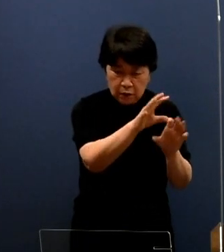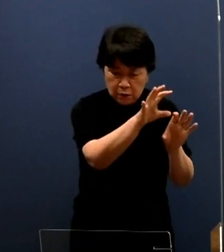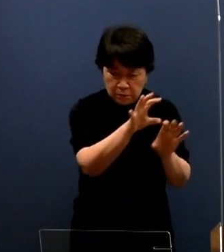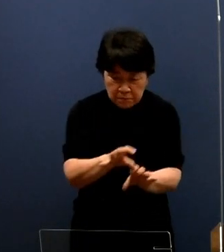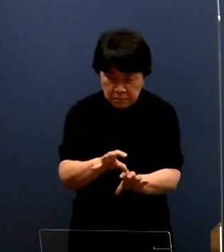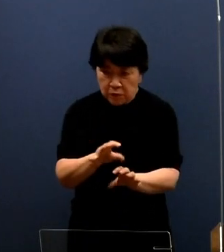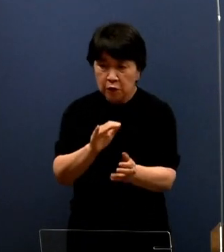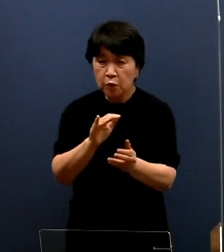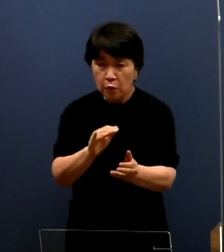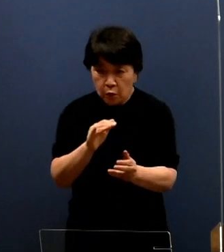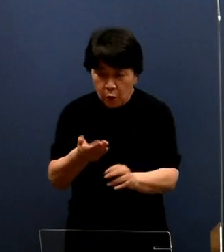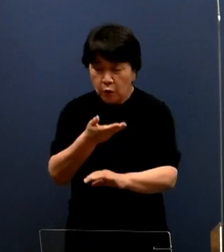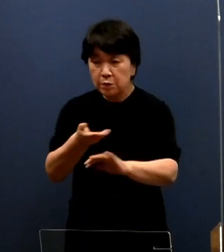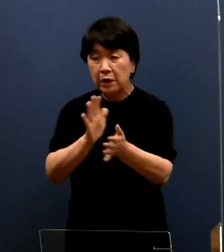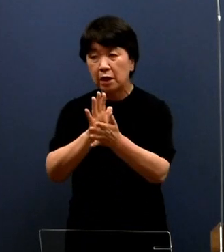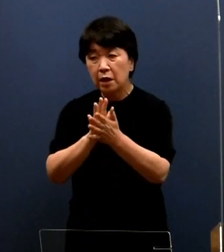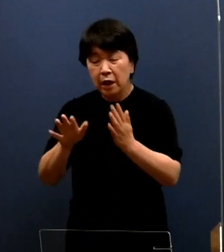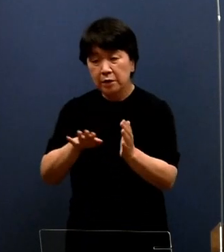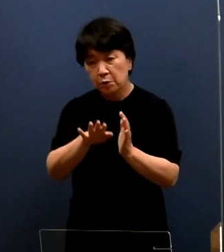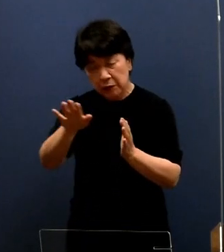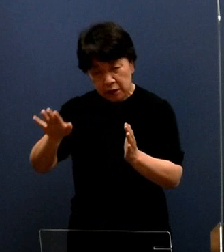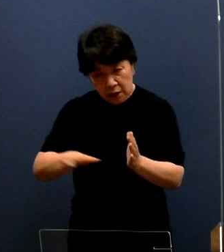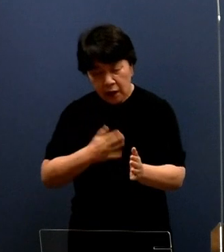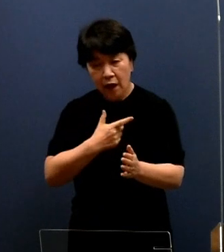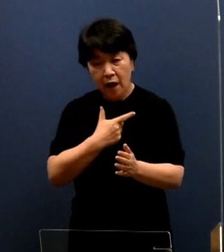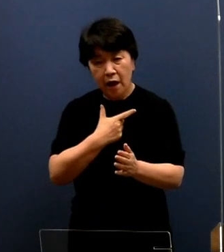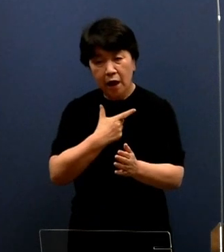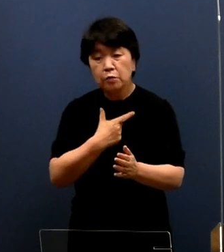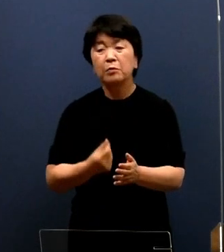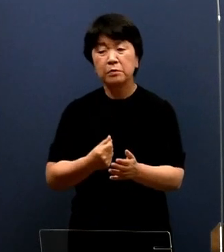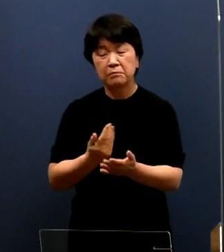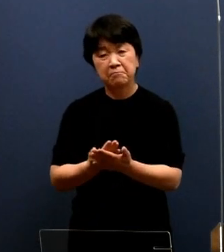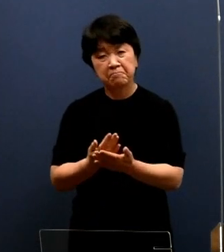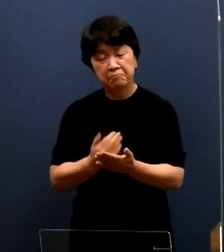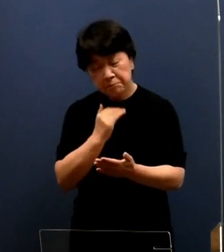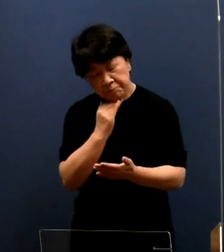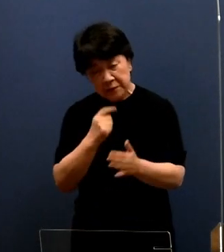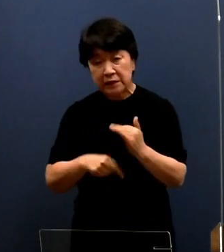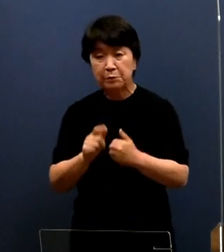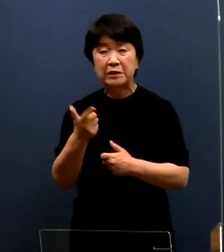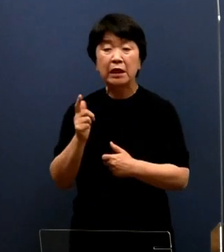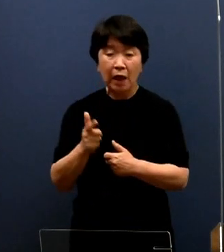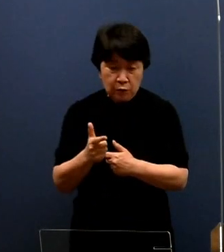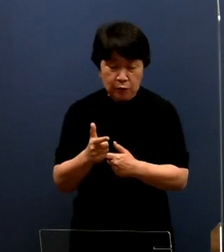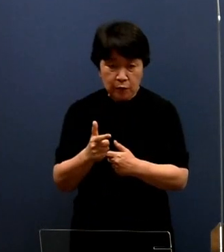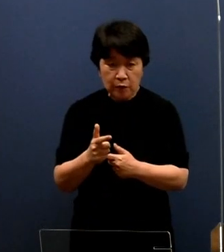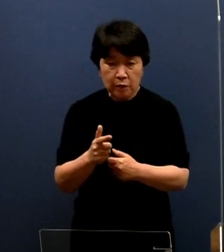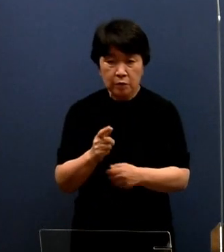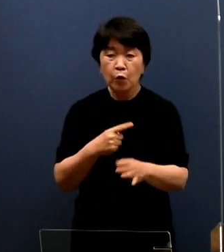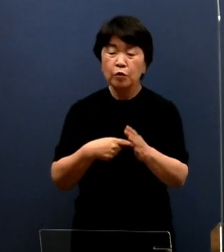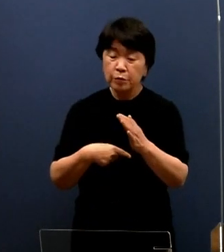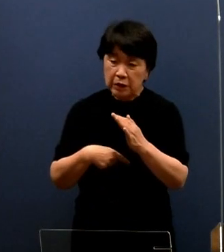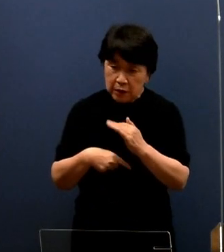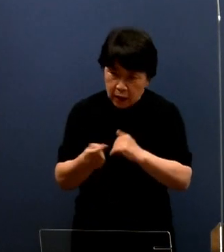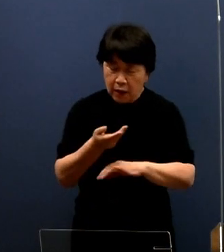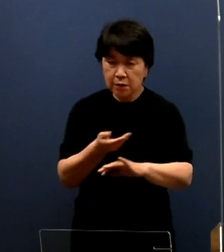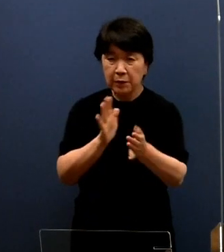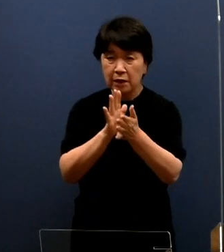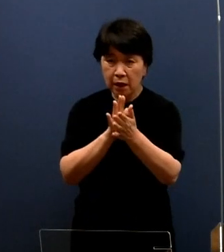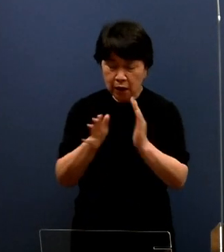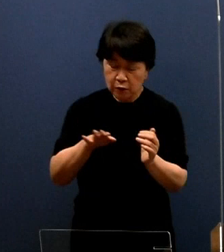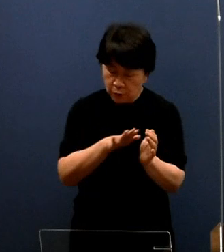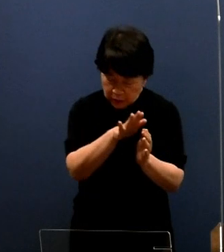ないと思いますので、そういう県民の皆さんが望まれなかった状況というのを県民の皆さんの追加のご協力を得て、なん